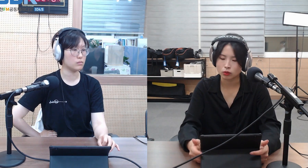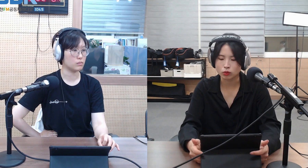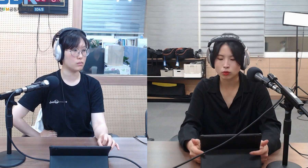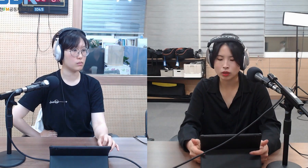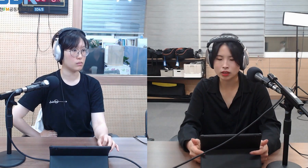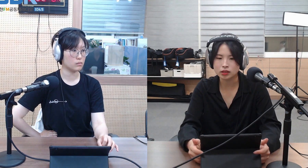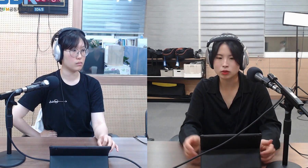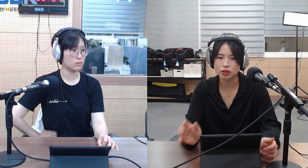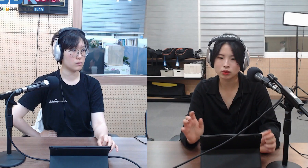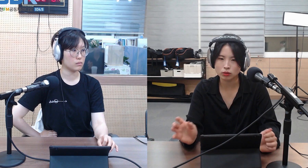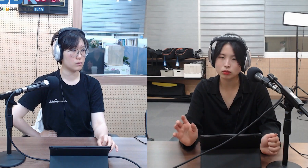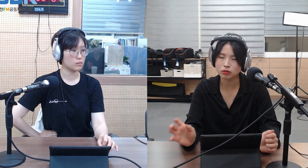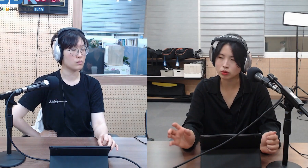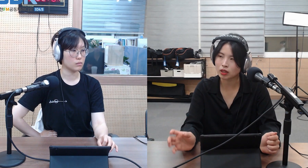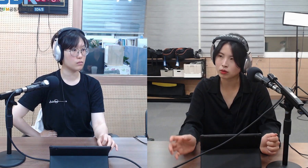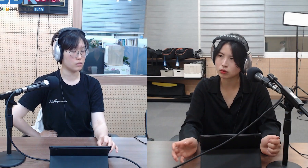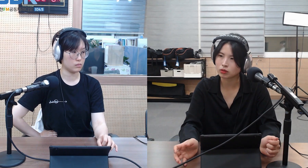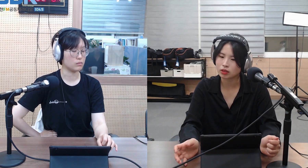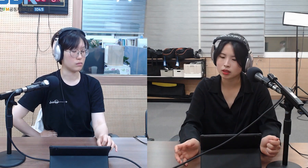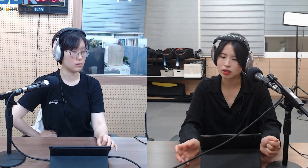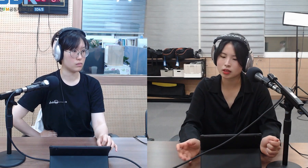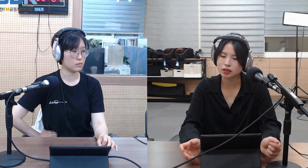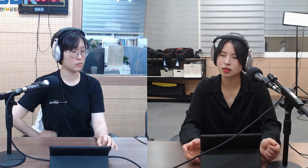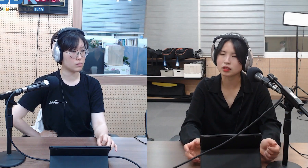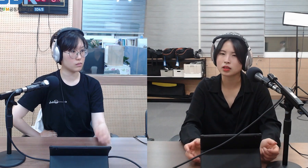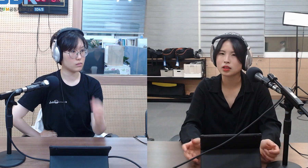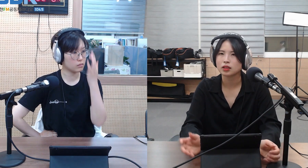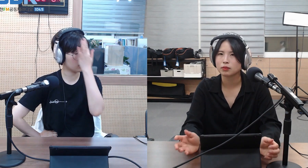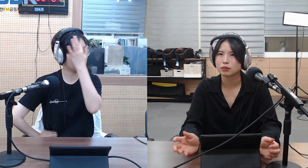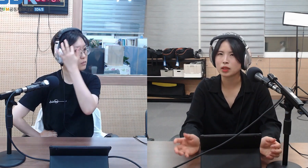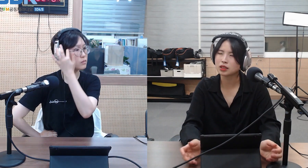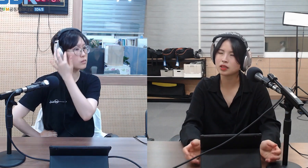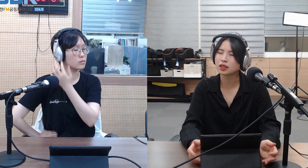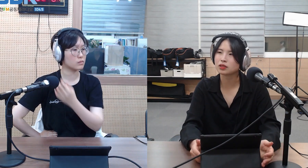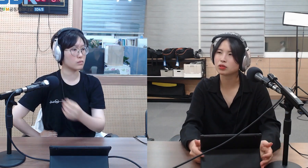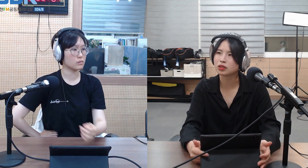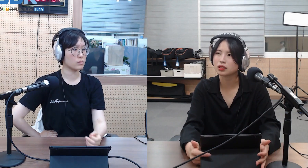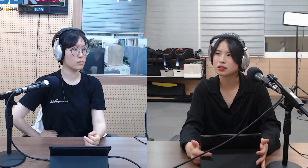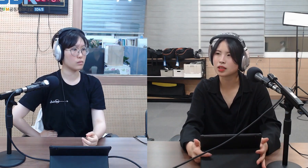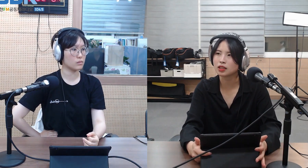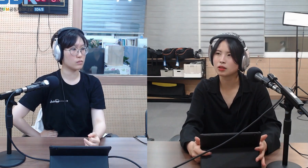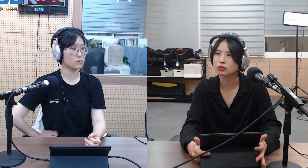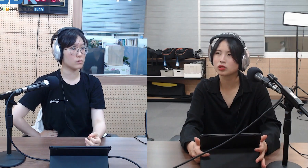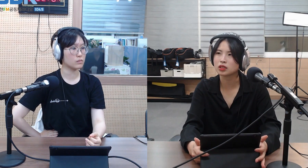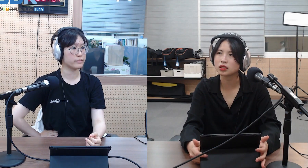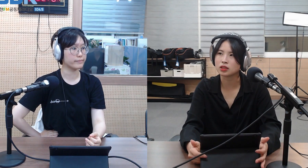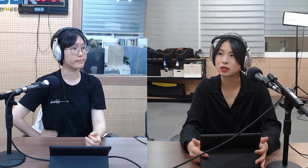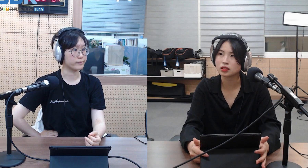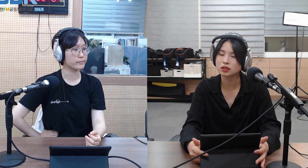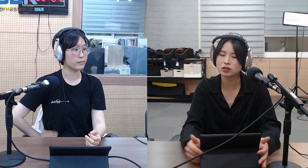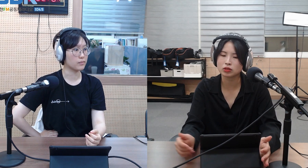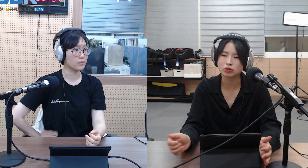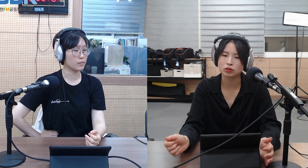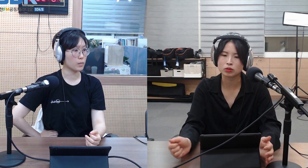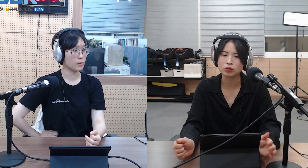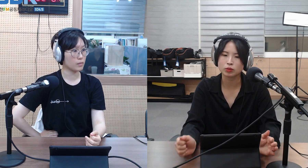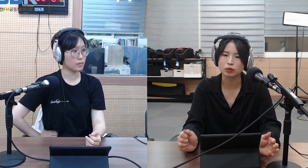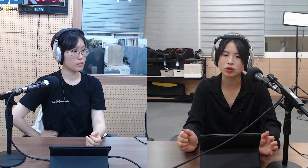또 강사로 활동을 또 하고 사실 많지는 않았던 것 같아요. 장애인분이 실질적으로